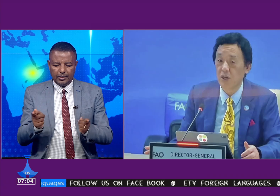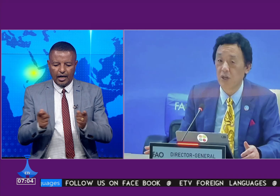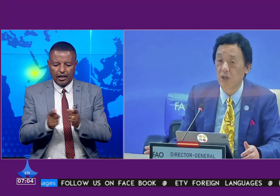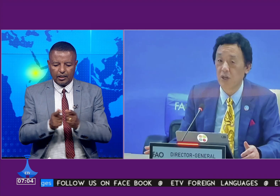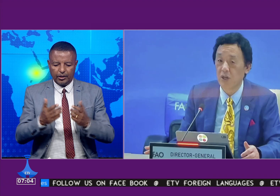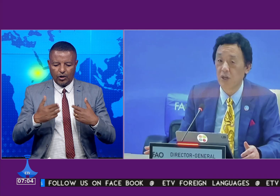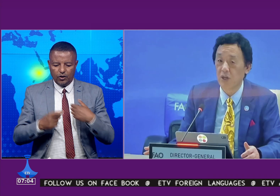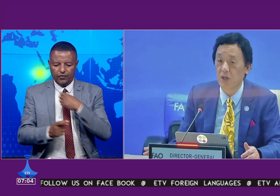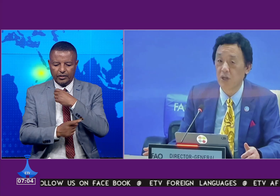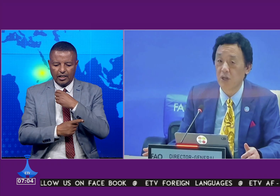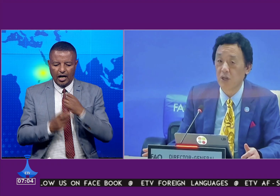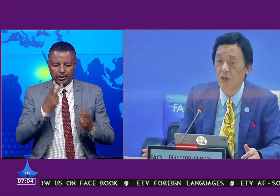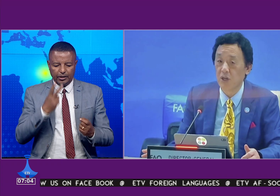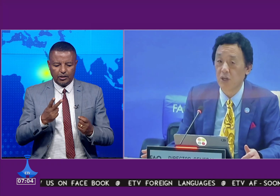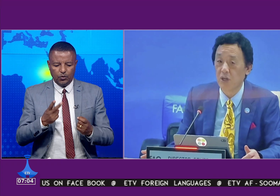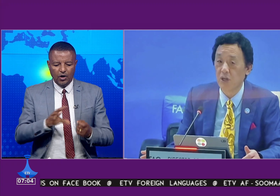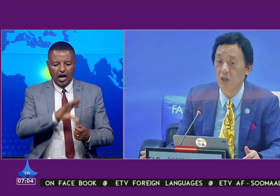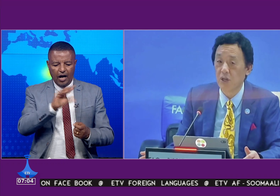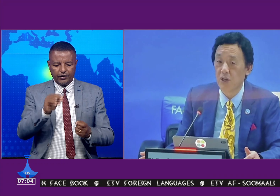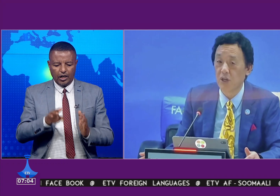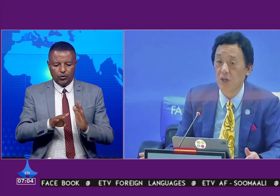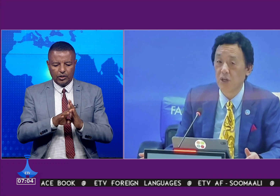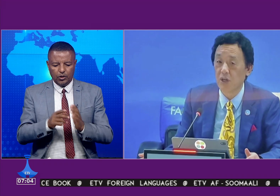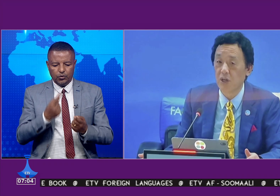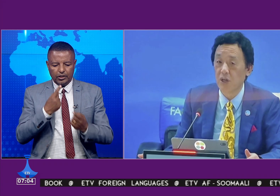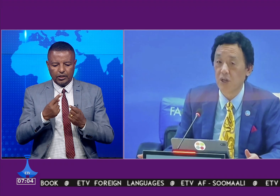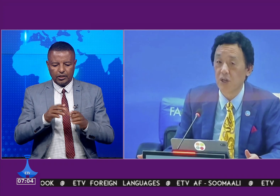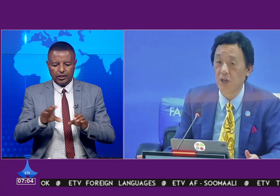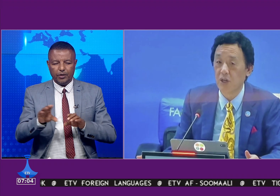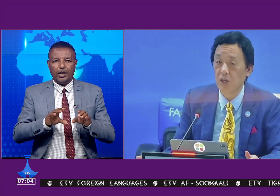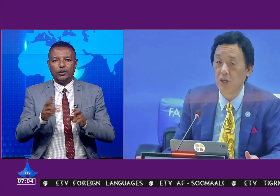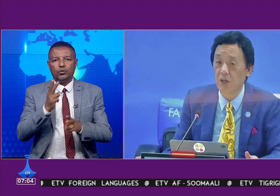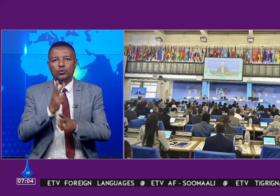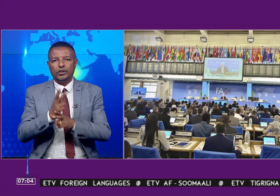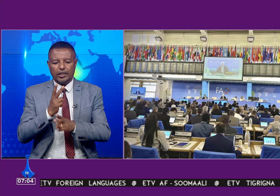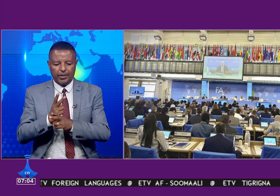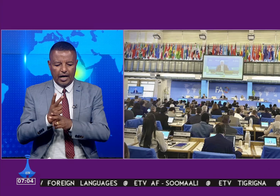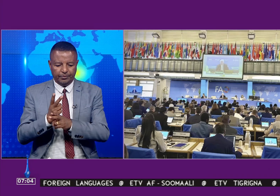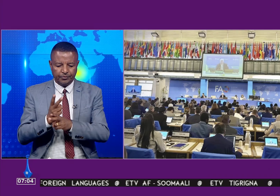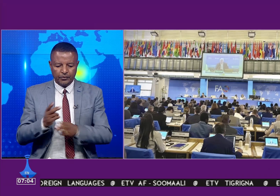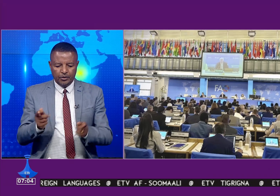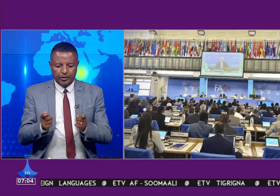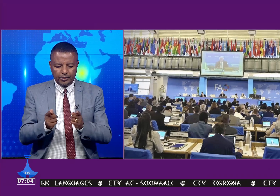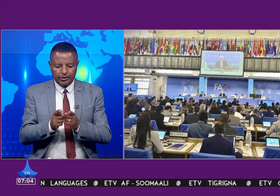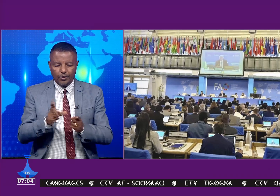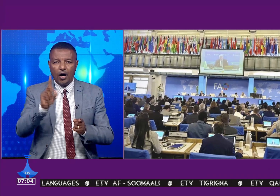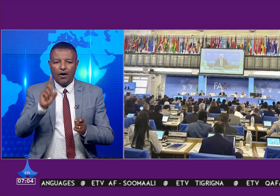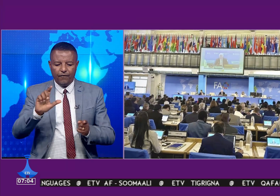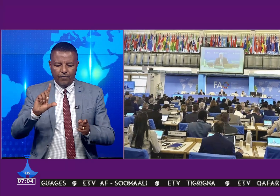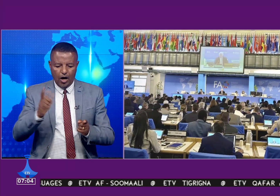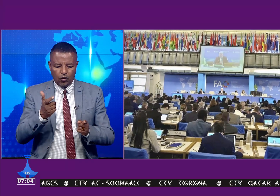ረገድ እያጋጠማቸው ያለውን ፈተና አስመልክተው አፍሪካን ወክለው ንግግር እንደሚያደርጉ ይጠበቃል።